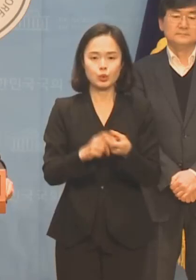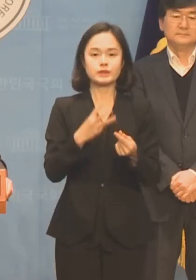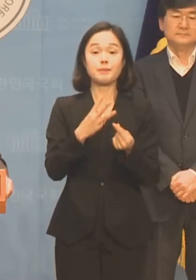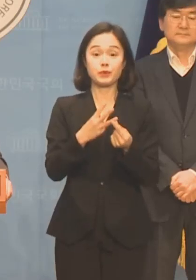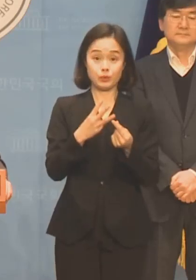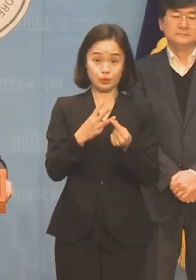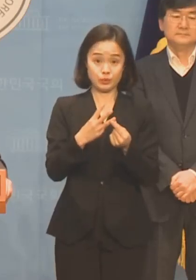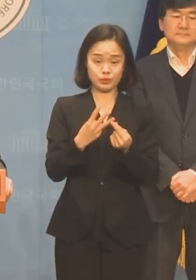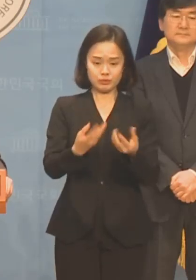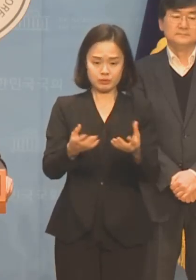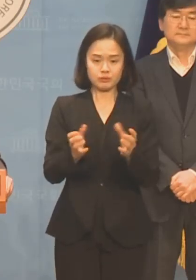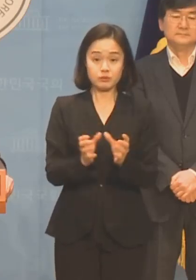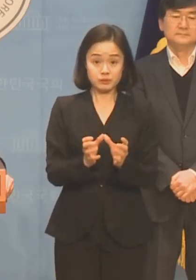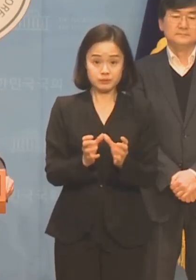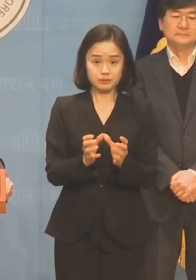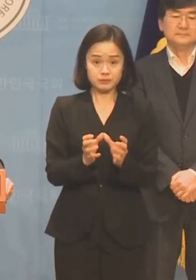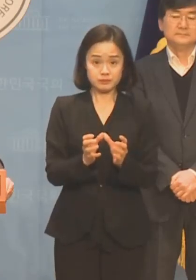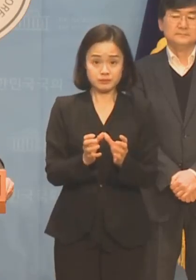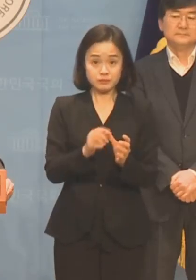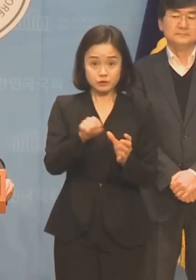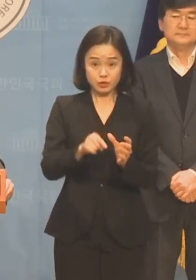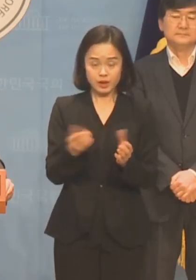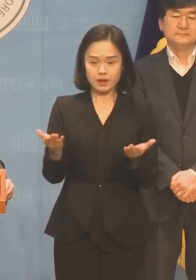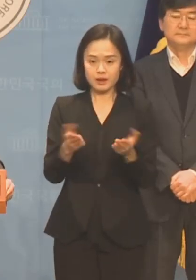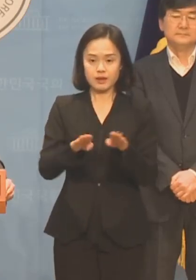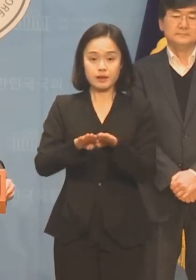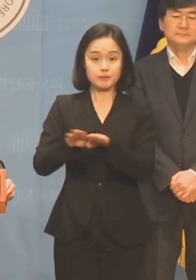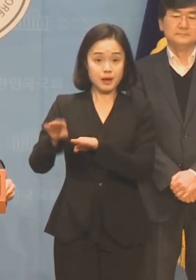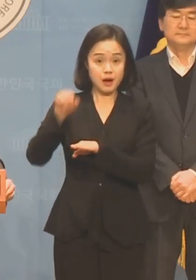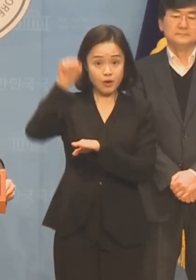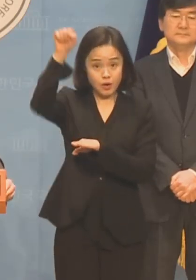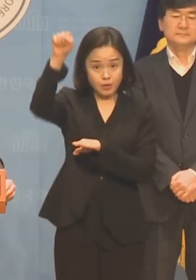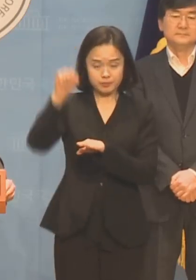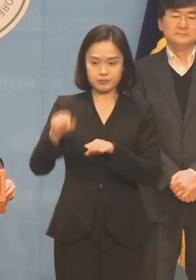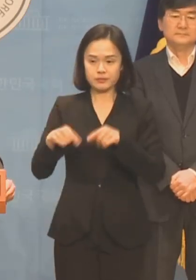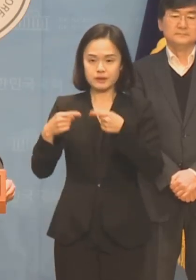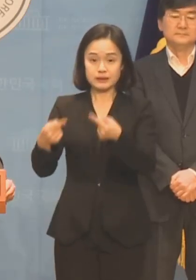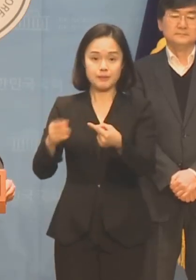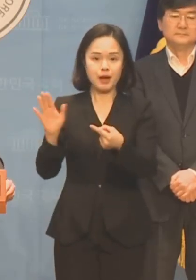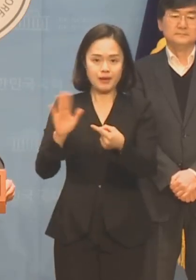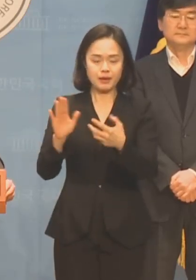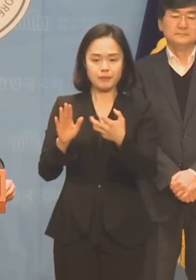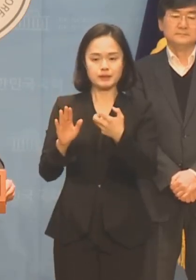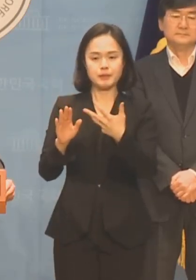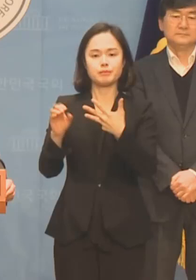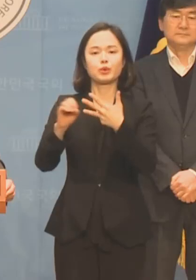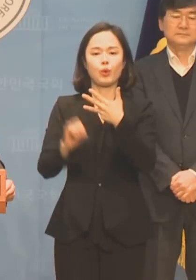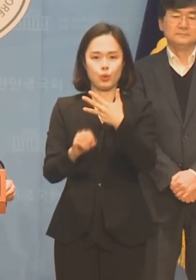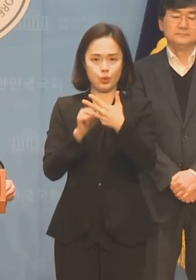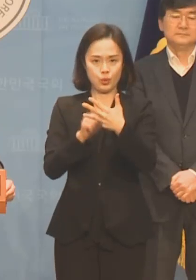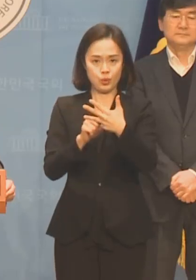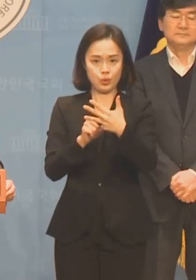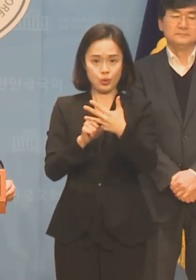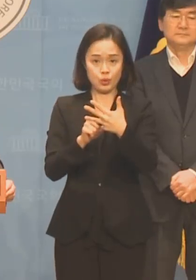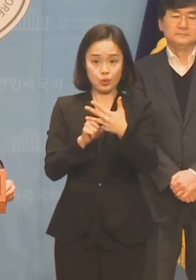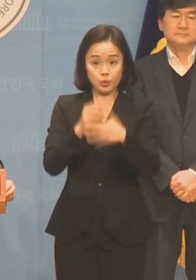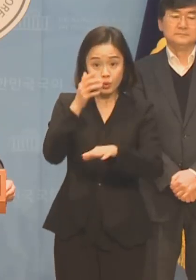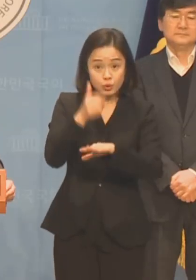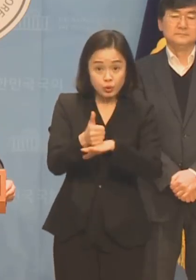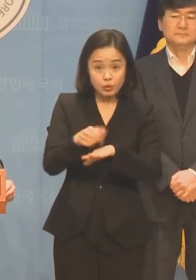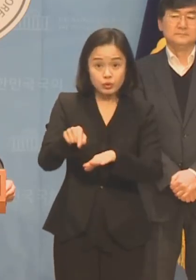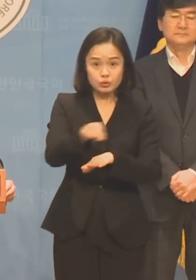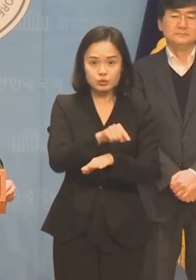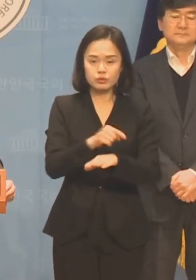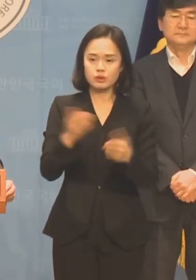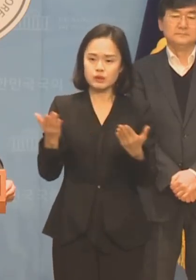파업 출참자였는데 상당 부분이 명예퇴직으로 나가거나 징계를 받아서 해고를 당하거나